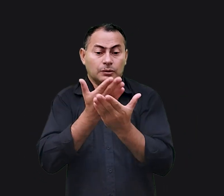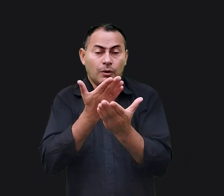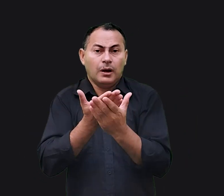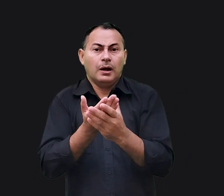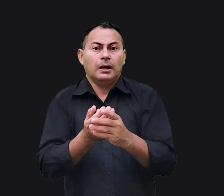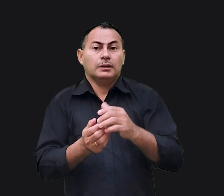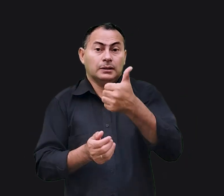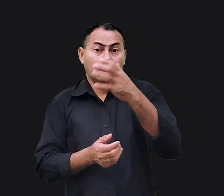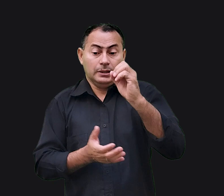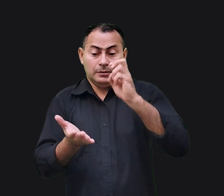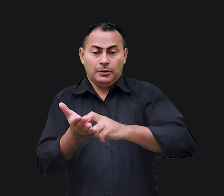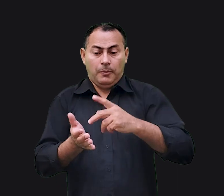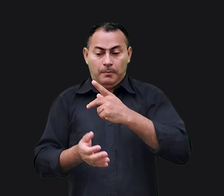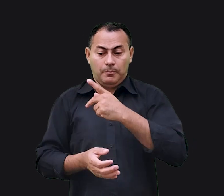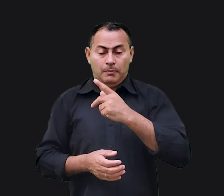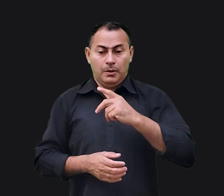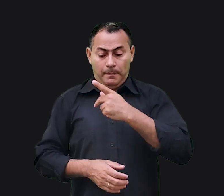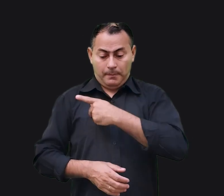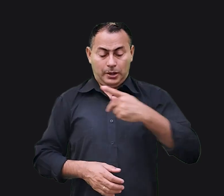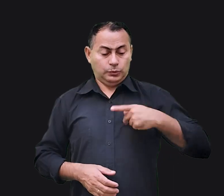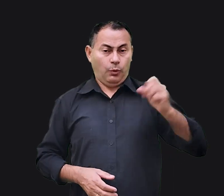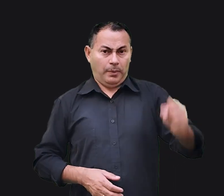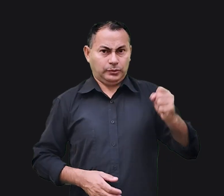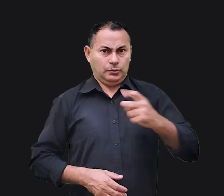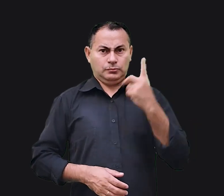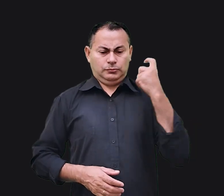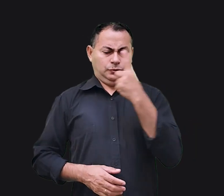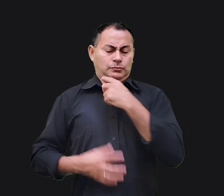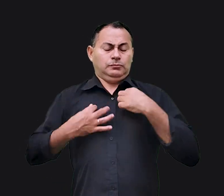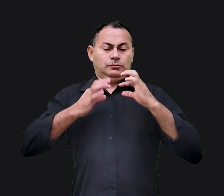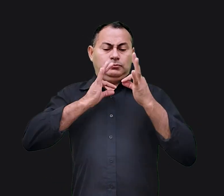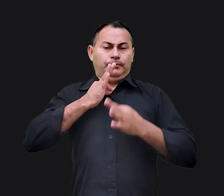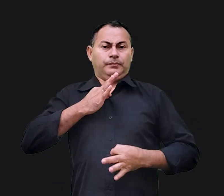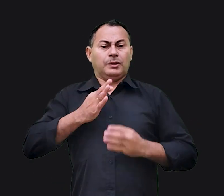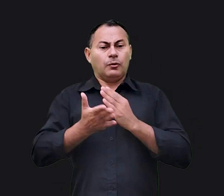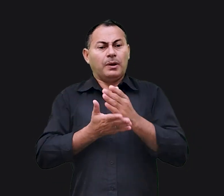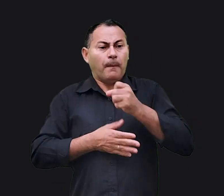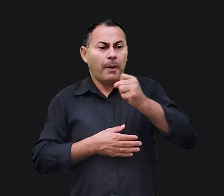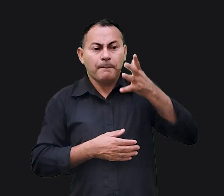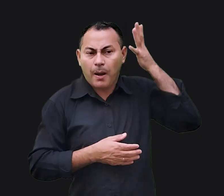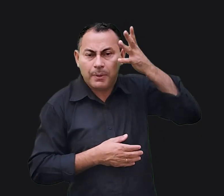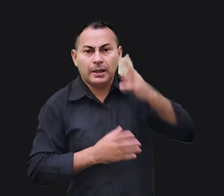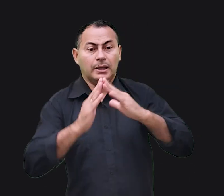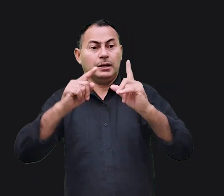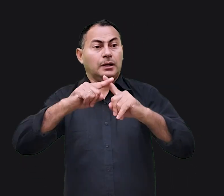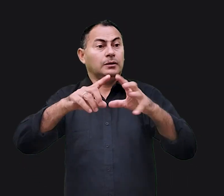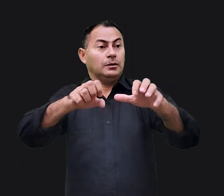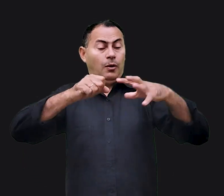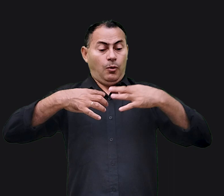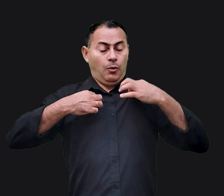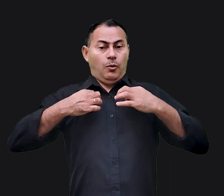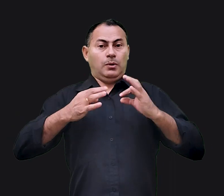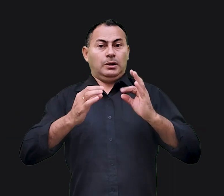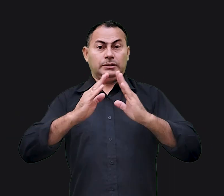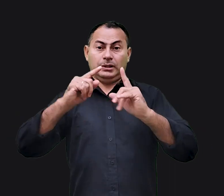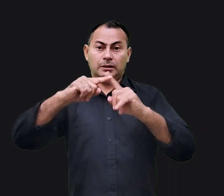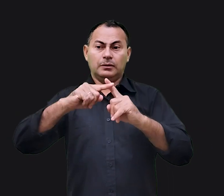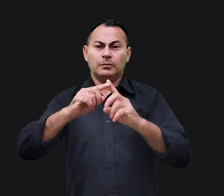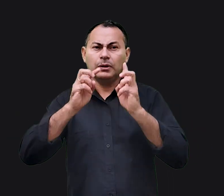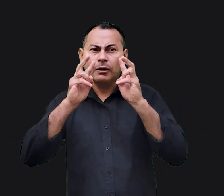pastor, todo cheiroso, de terno, gravata, começa a pregar. A igreja também, toda cheirosa e em roupas de igreja, ouve o